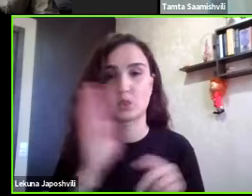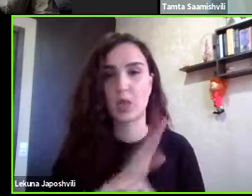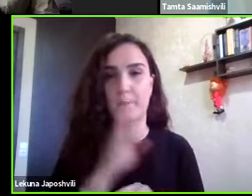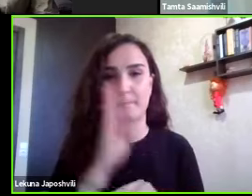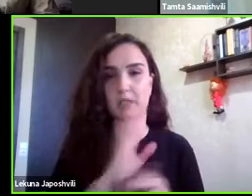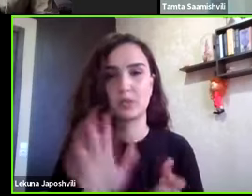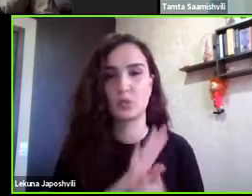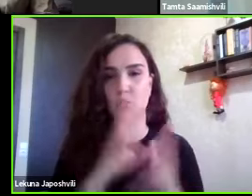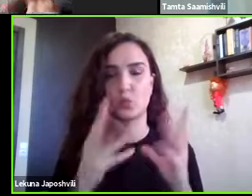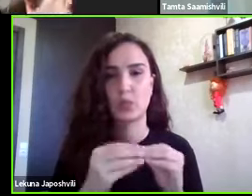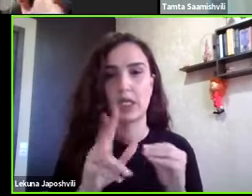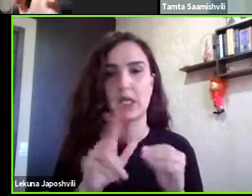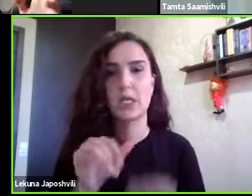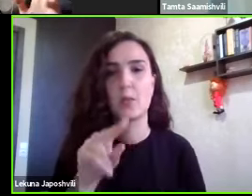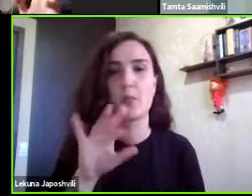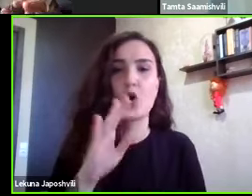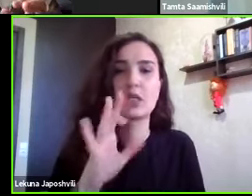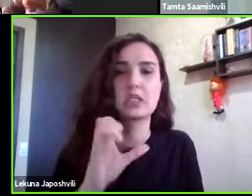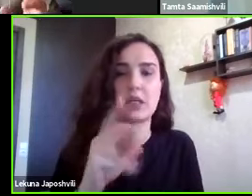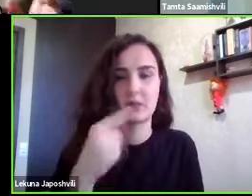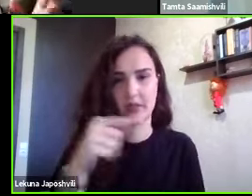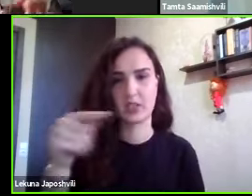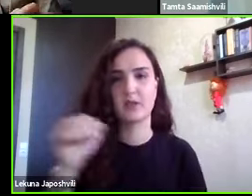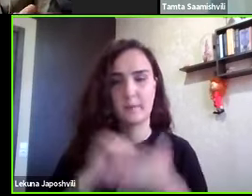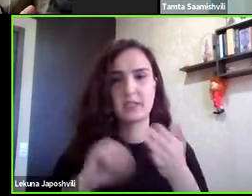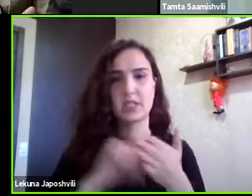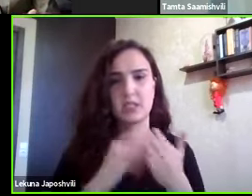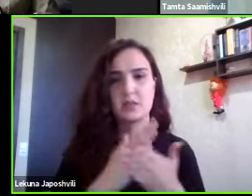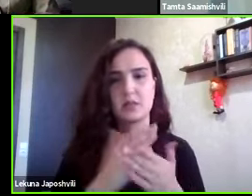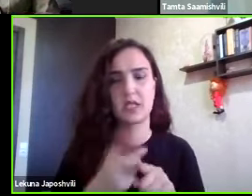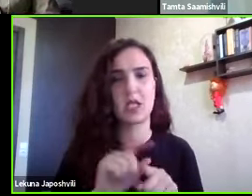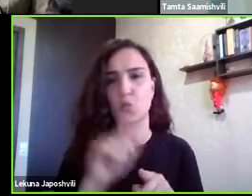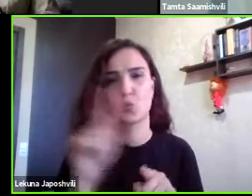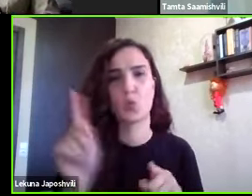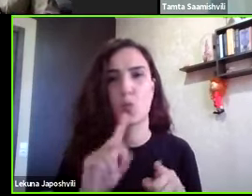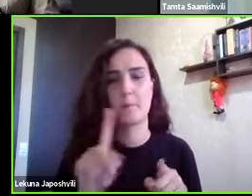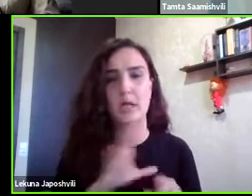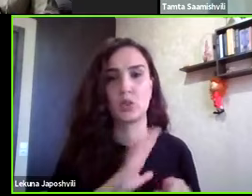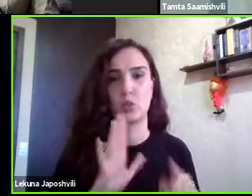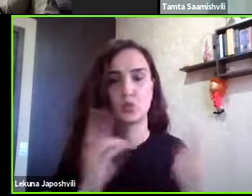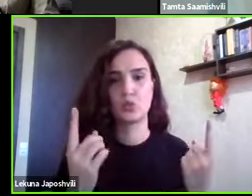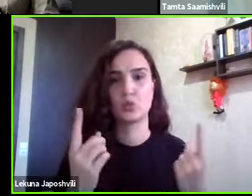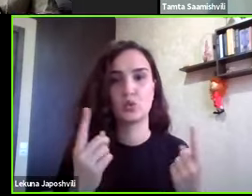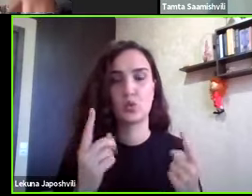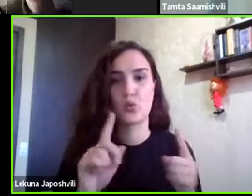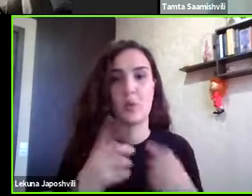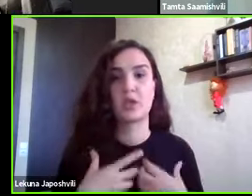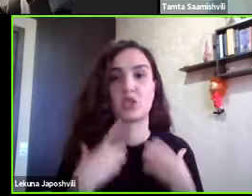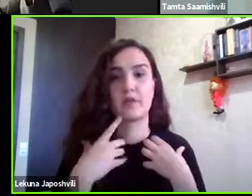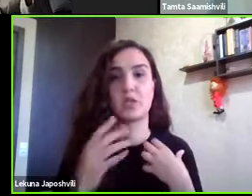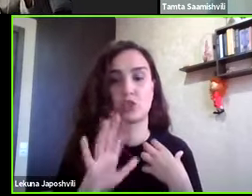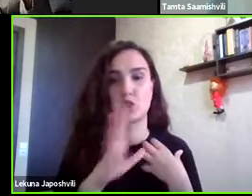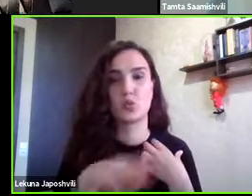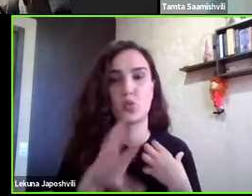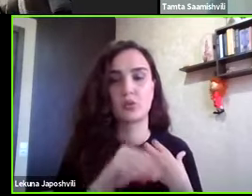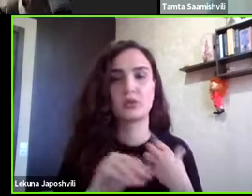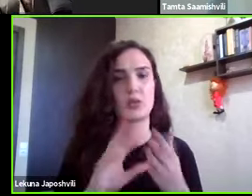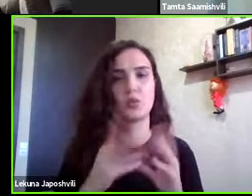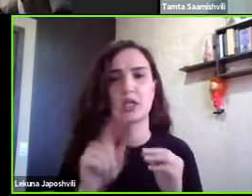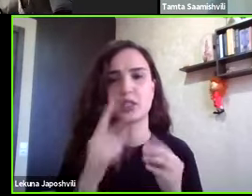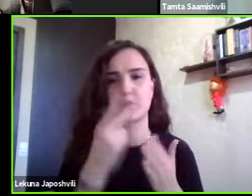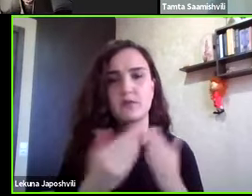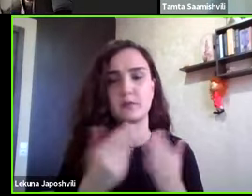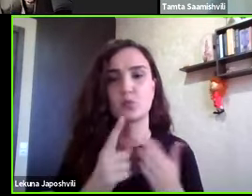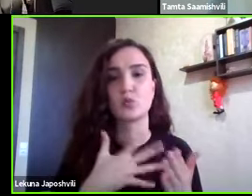რაოდენობა, ანუ ჰიპოქსემია სხვადასხვა მიზეზებით არის და ძალიან რო არ გადავწერთ შეულებით არ შევაშინოთ. ძირითადად რას გვეჩვენებს, რომ